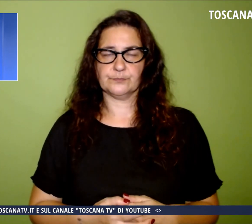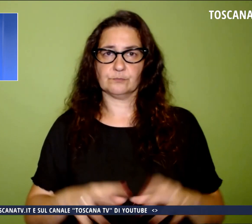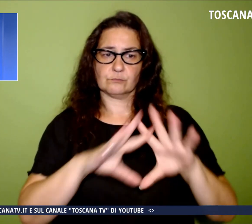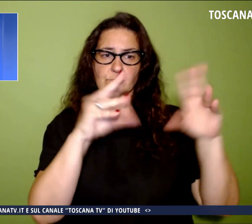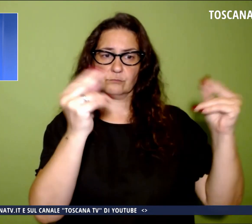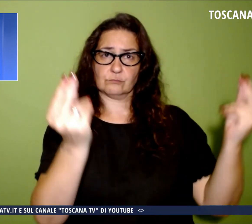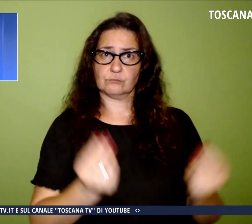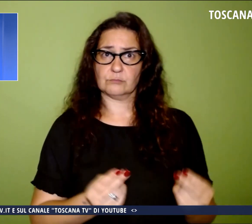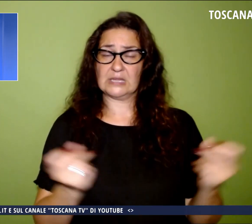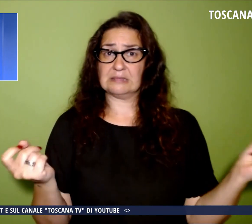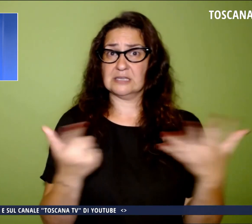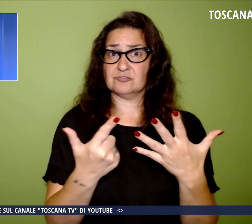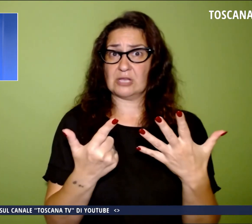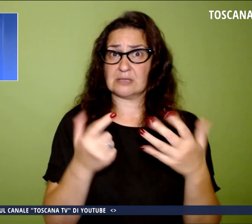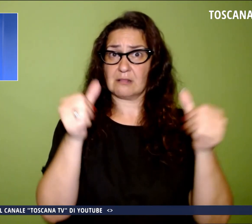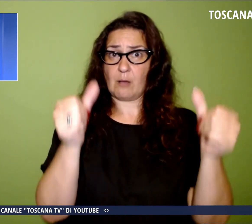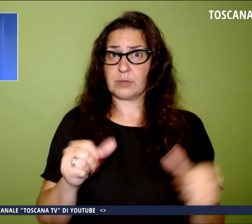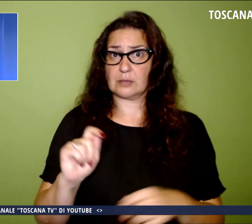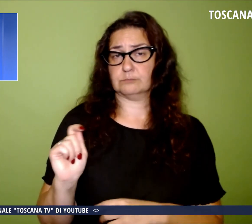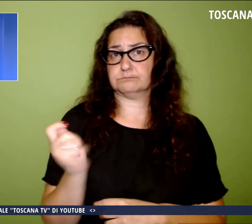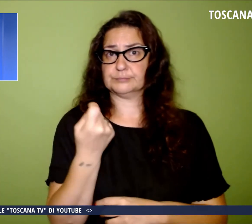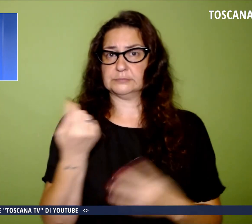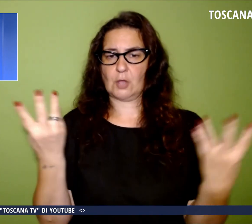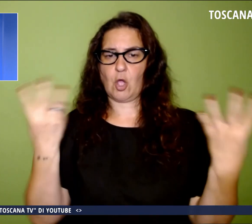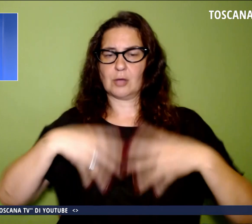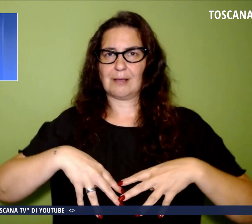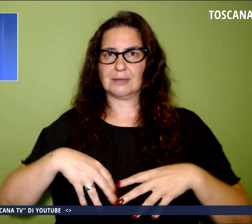il bando per l'organizzazione degli eventi.